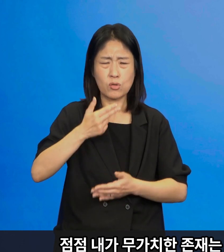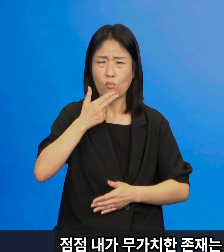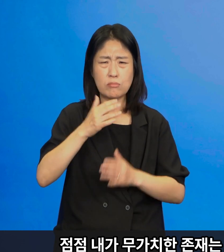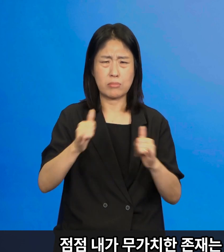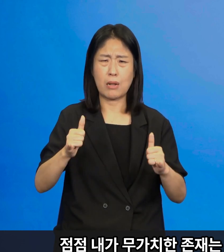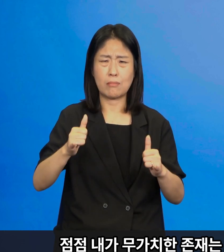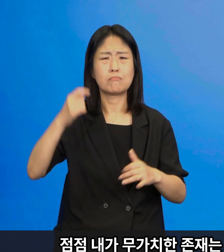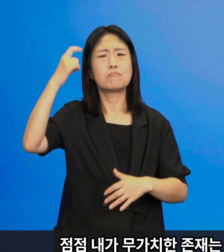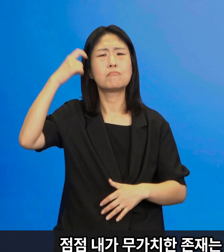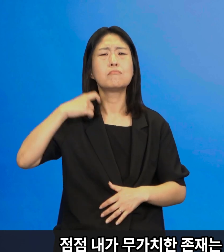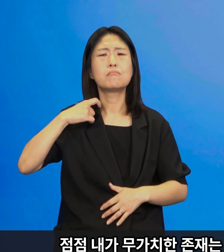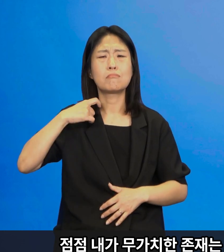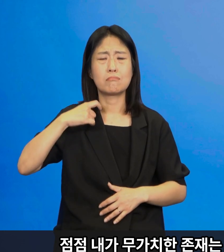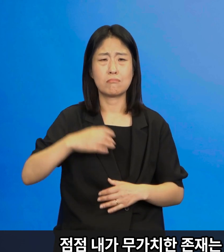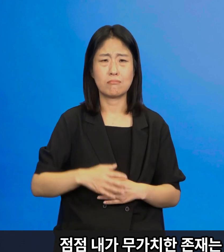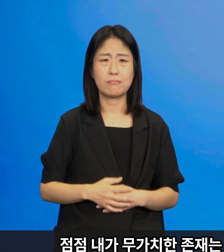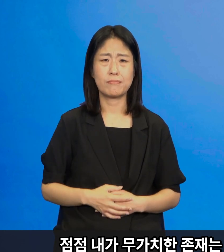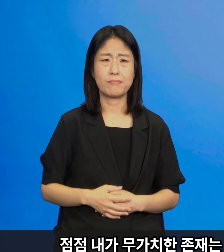그런 생각이 드는 거예요.